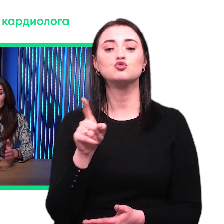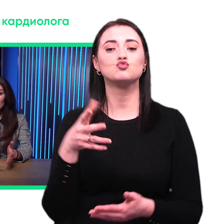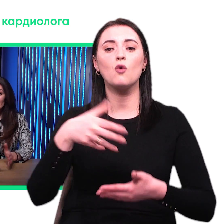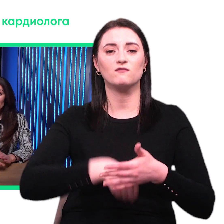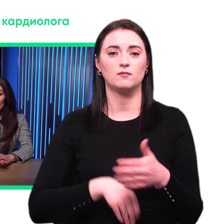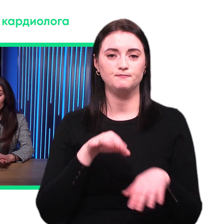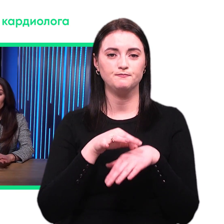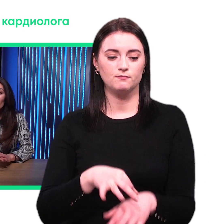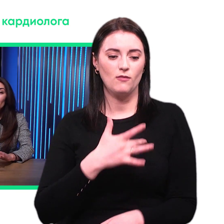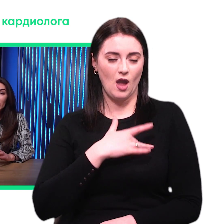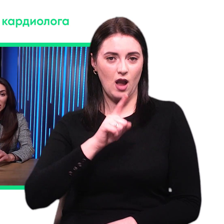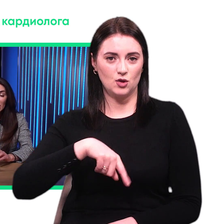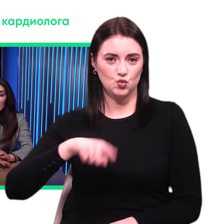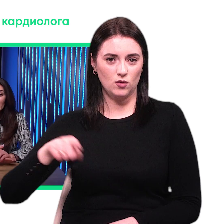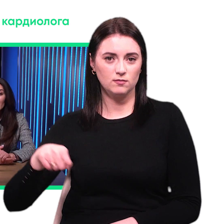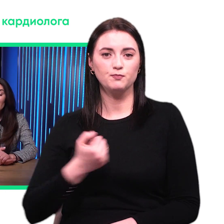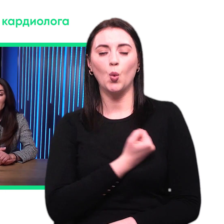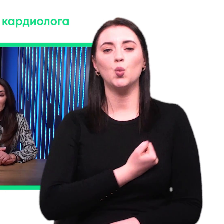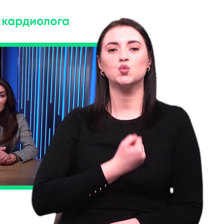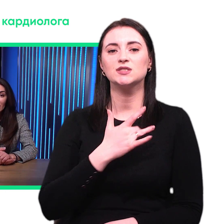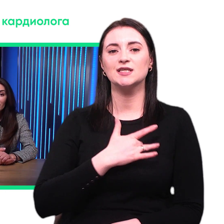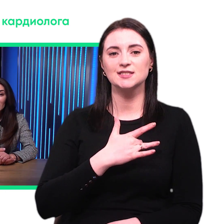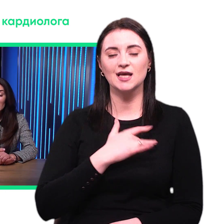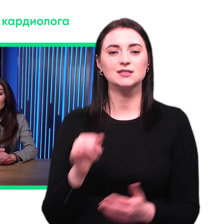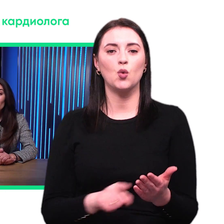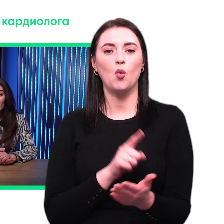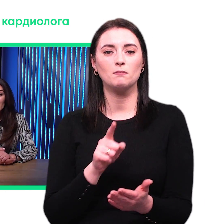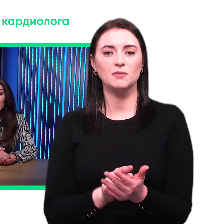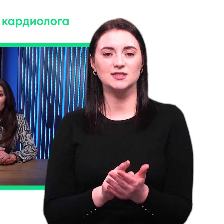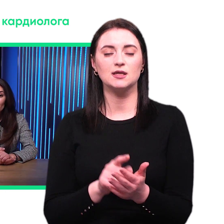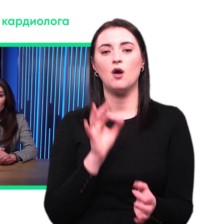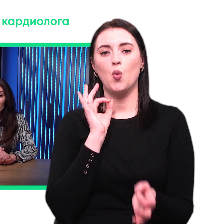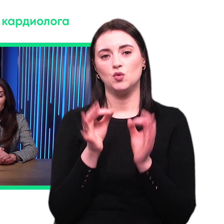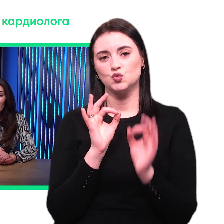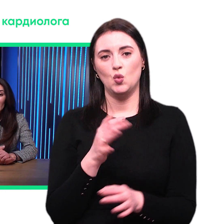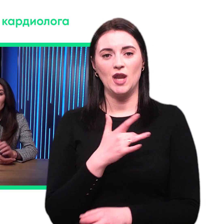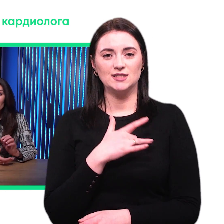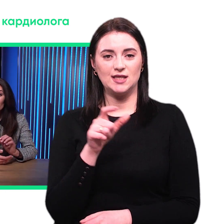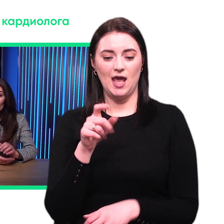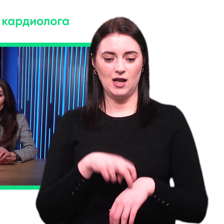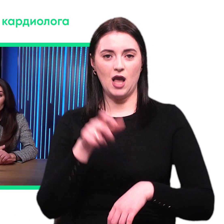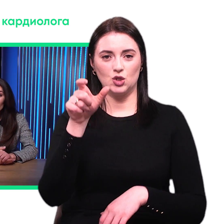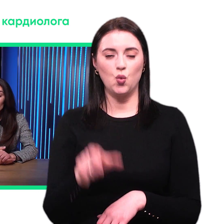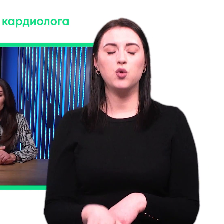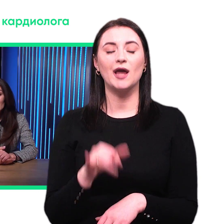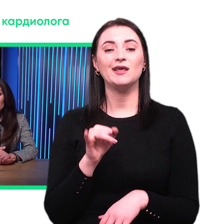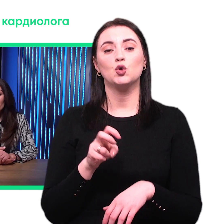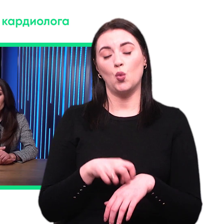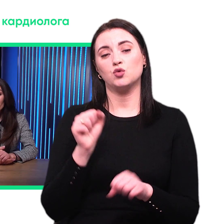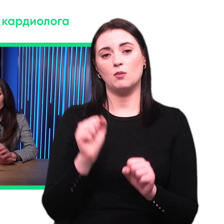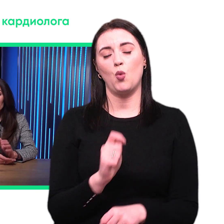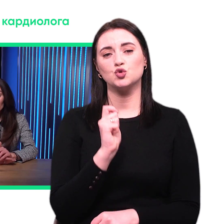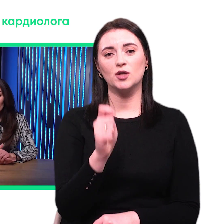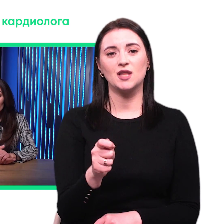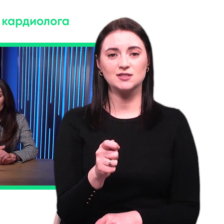проведение электрокардиограммы, УЗИ сердца и обязательно в конце консультации кардиолога. Еще доктор может назначить